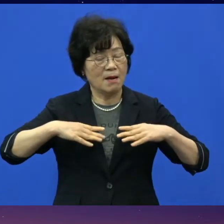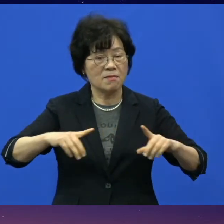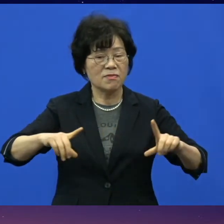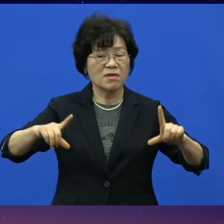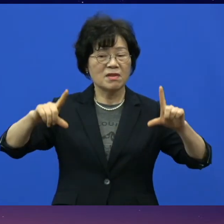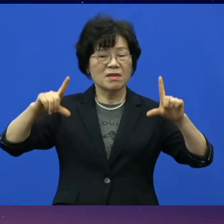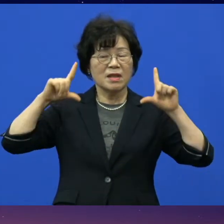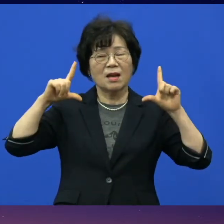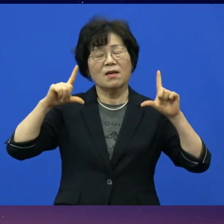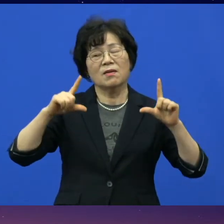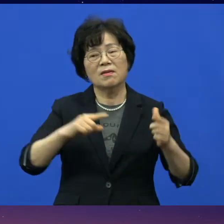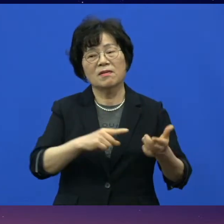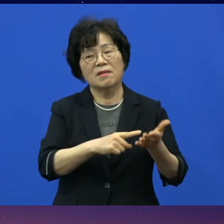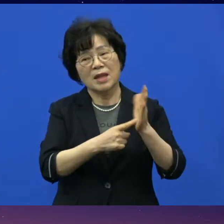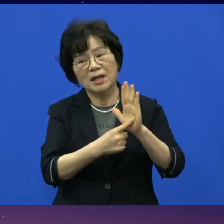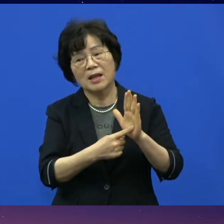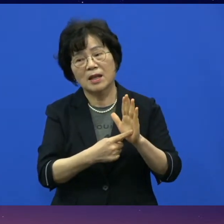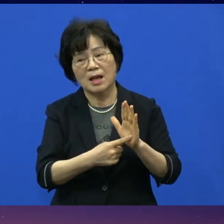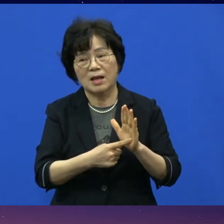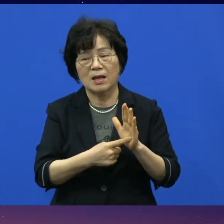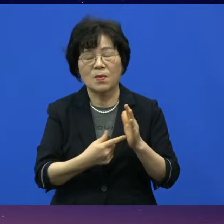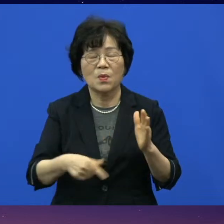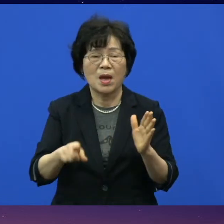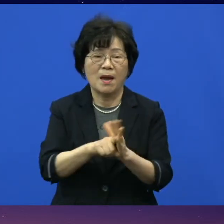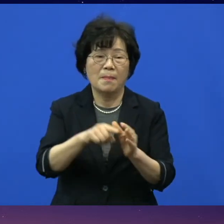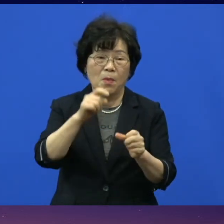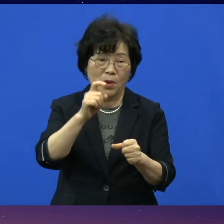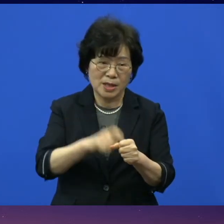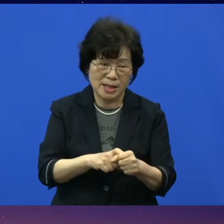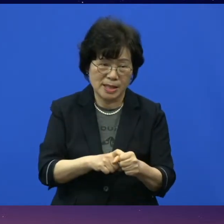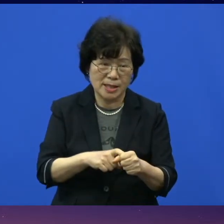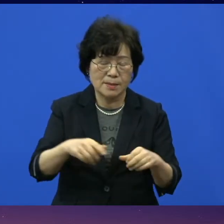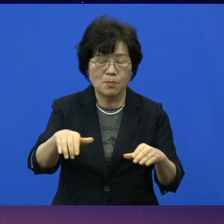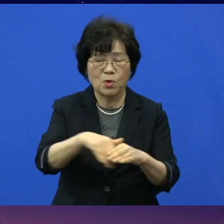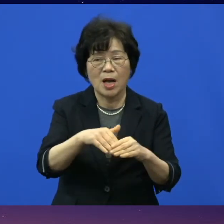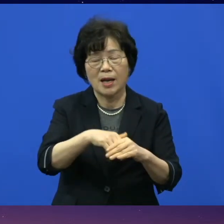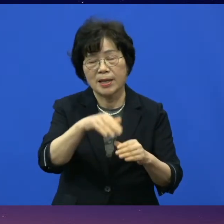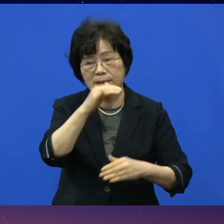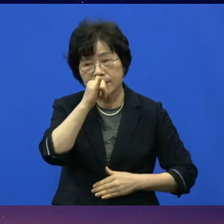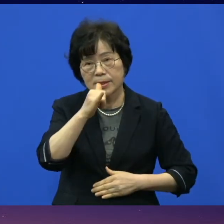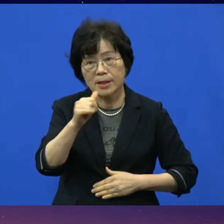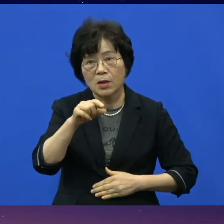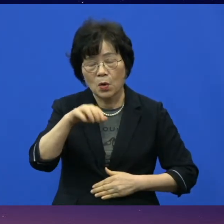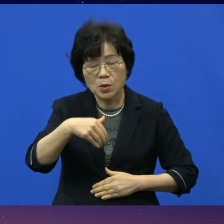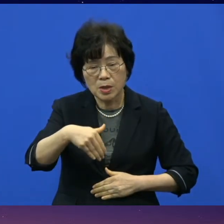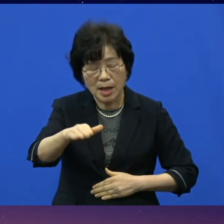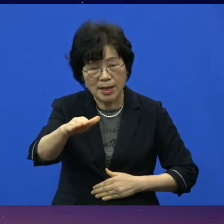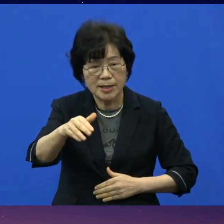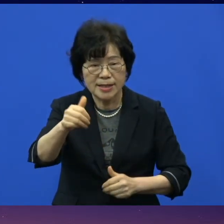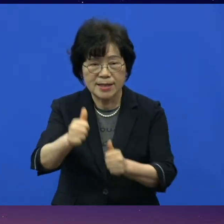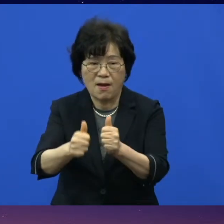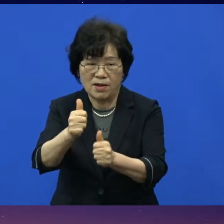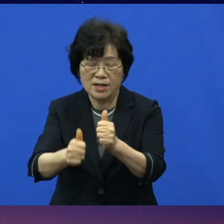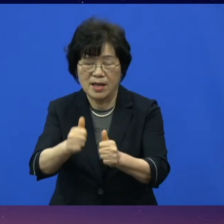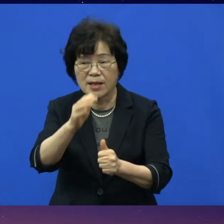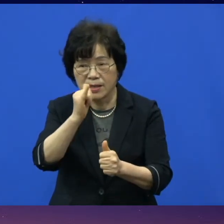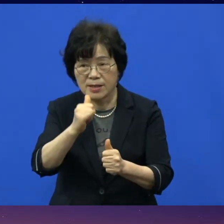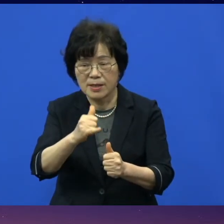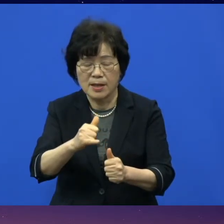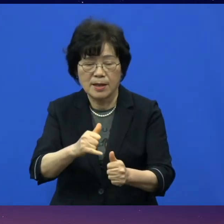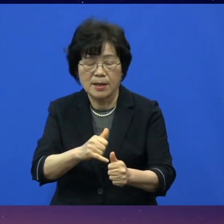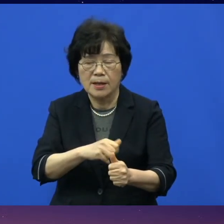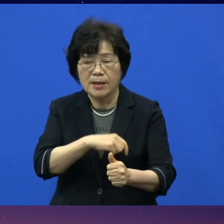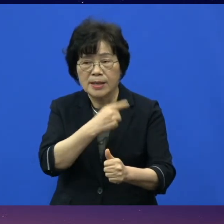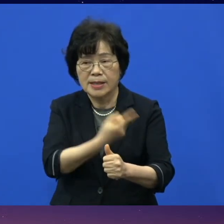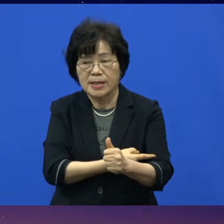증명하고 표현하고, 그죠? 자랑하고, 왜 그런 문화예요? 어디를 가나 경쟁을 합니다. 그죠? 실력 경쟁을